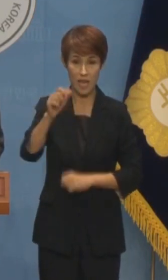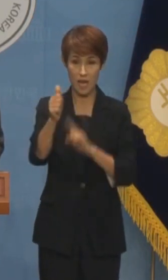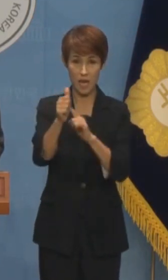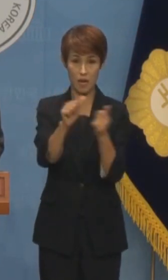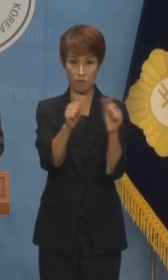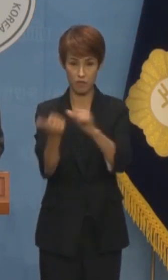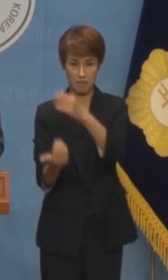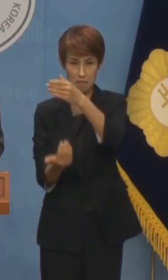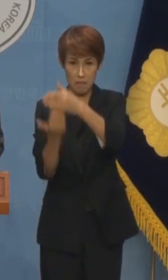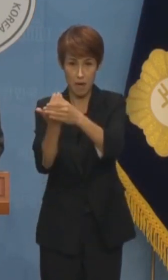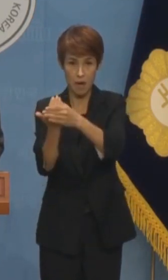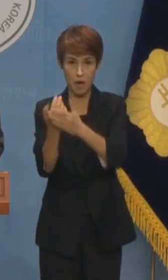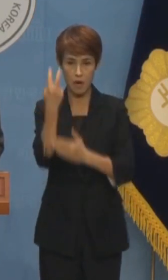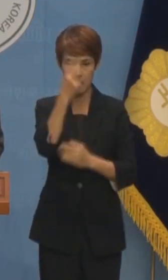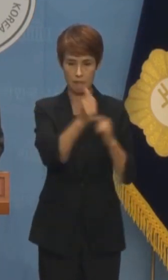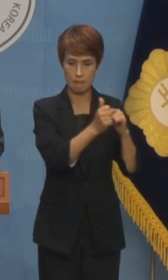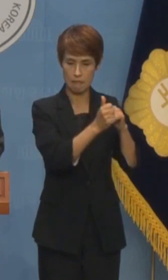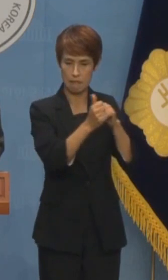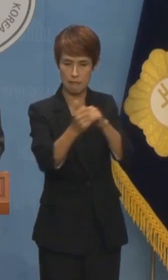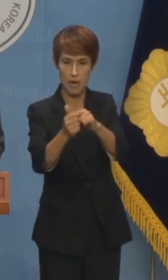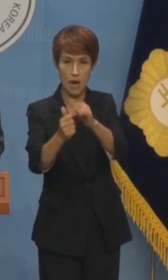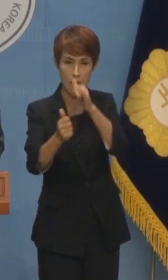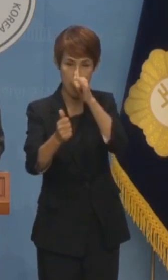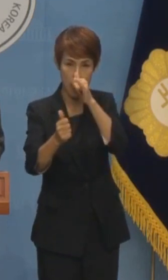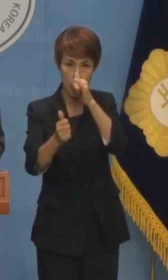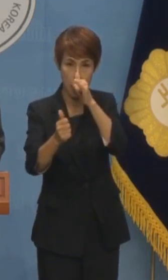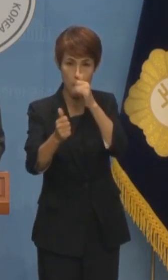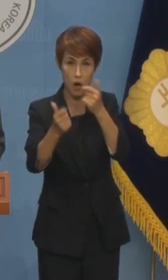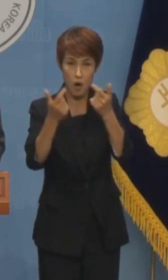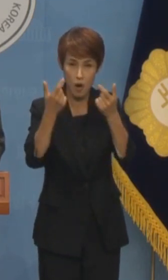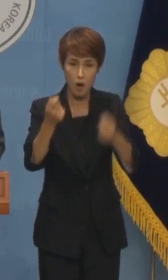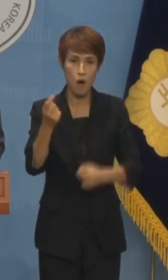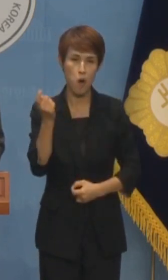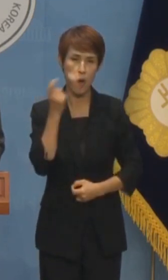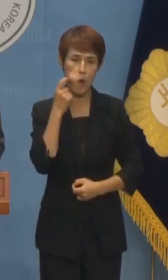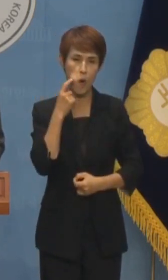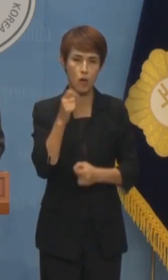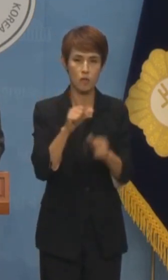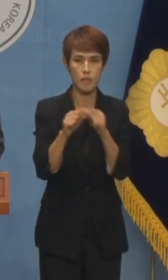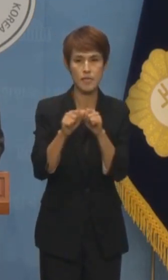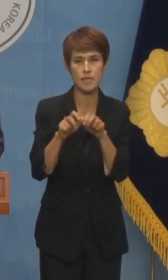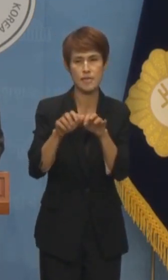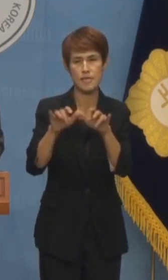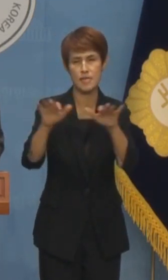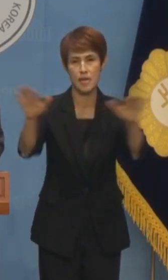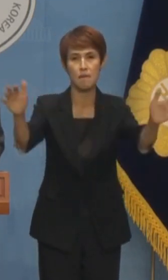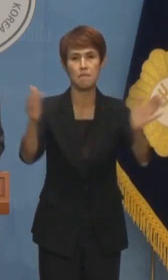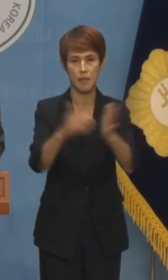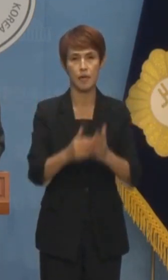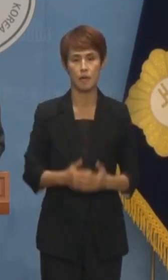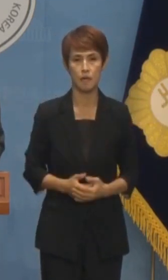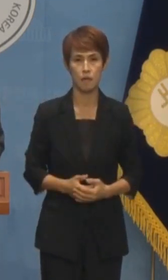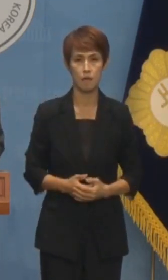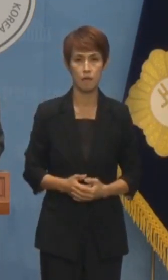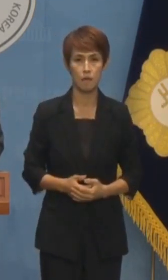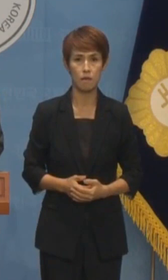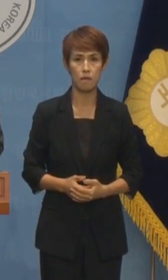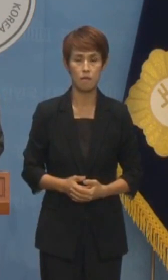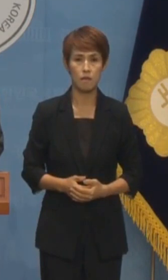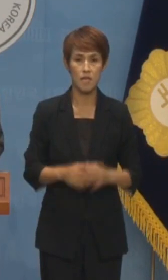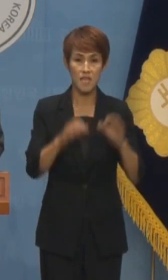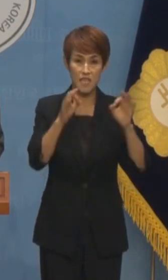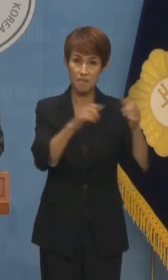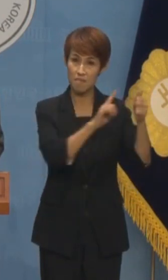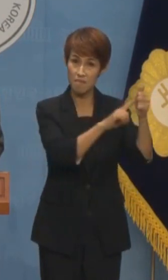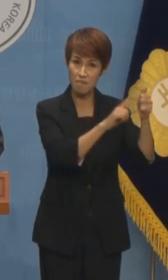사건의 외압을 행사하였다는 거짓 의혹을 일파만파로 키웠습니다. 이처럼 김규현